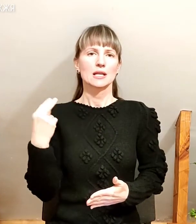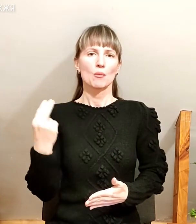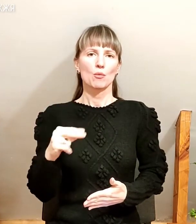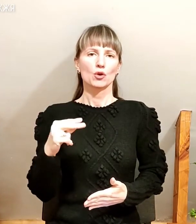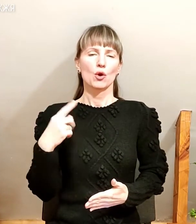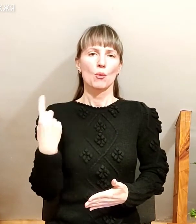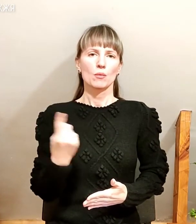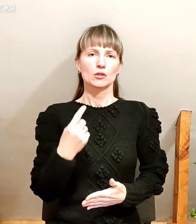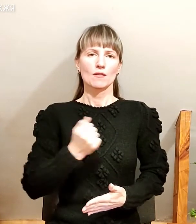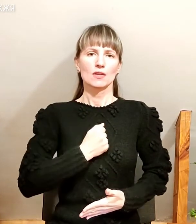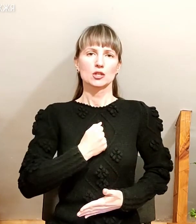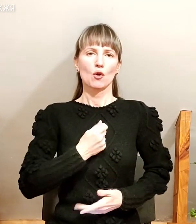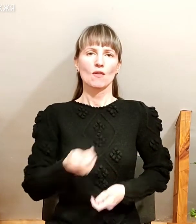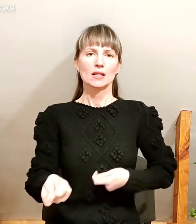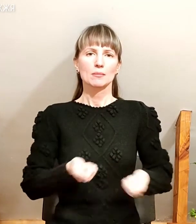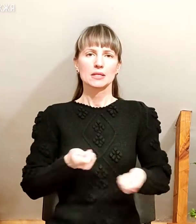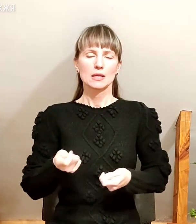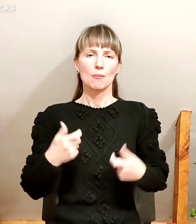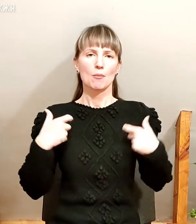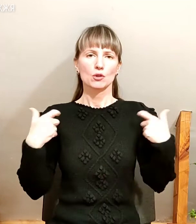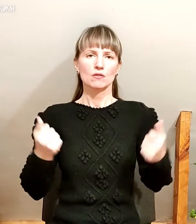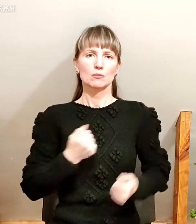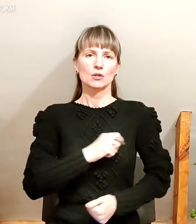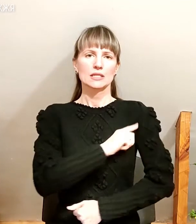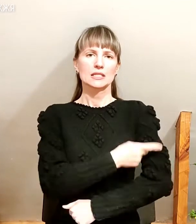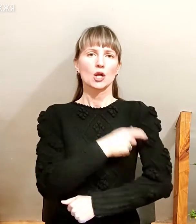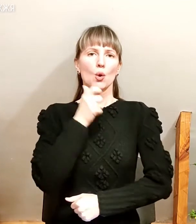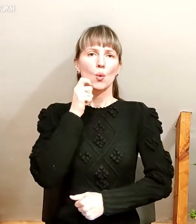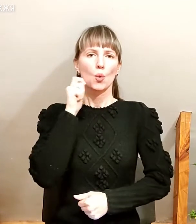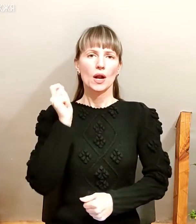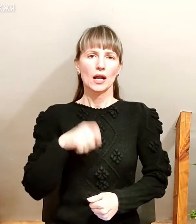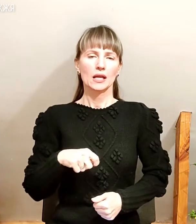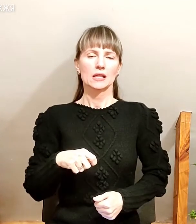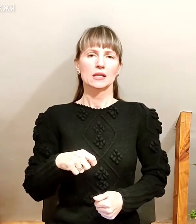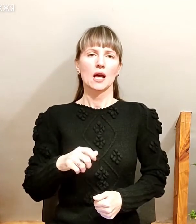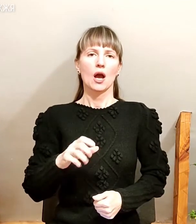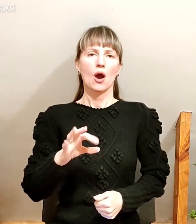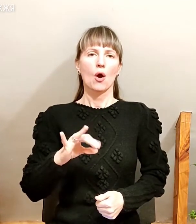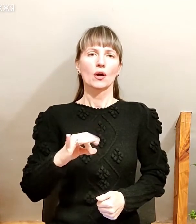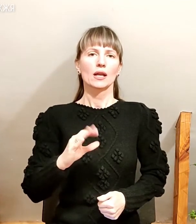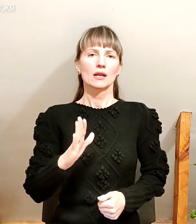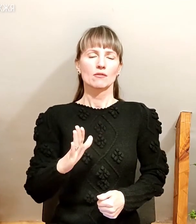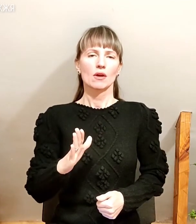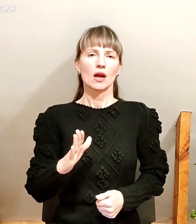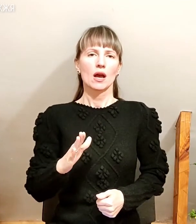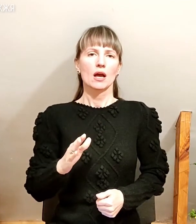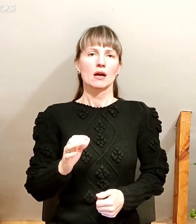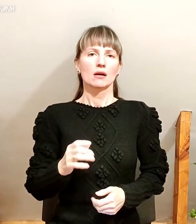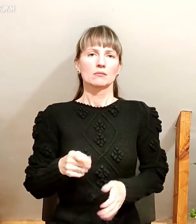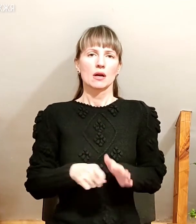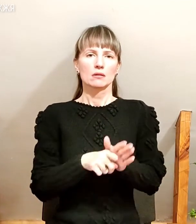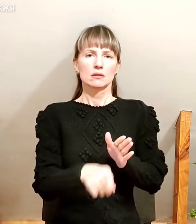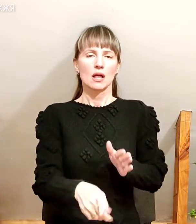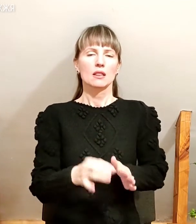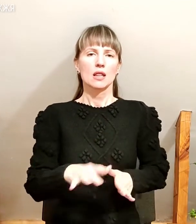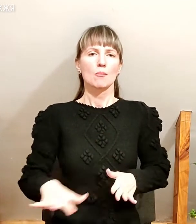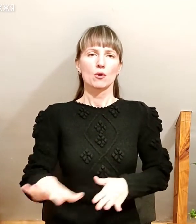військової адміністрації полковник Збройних сил України Іван Арєф'єв, снаряди прилетіли на подвір'я місцевої школи.